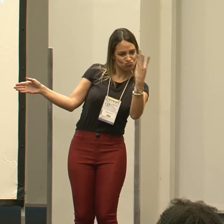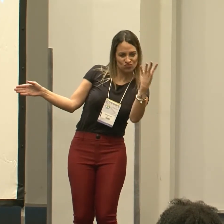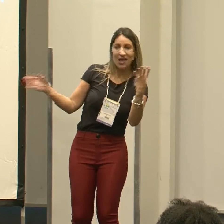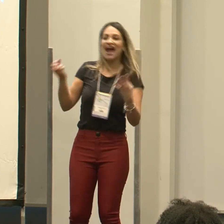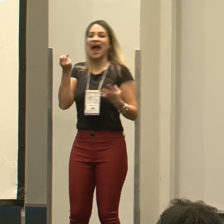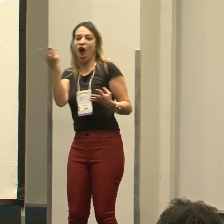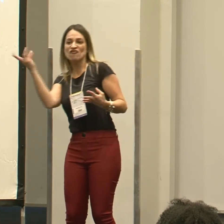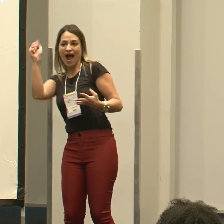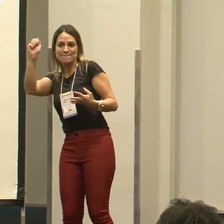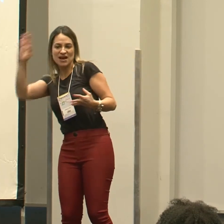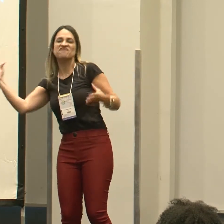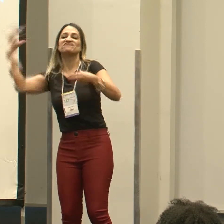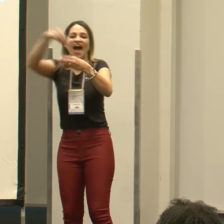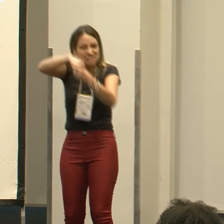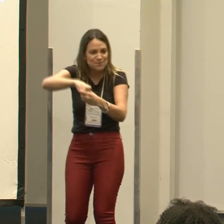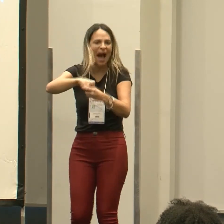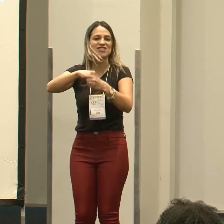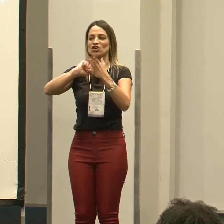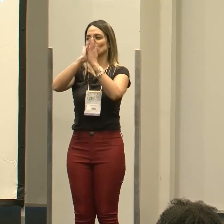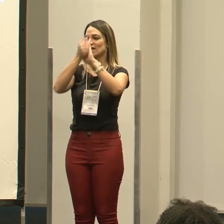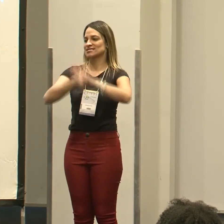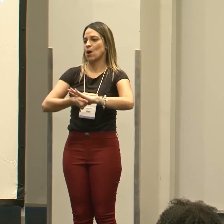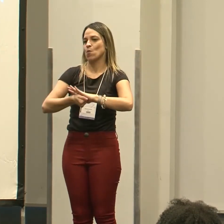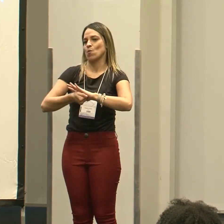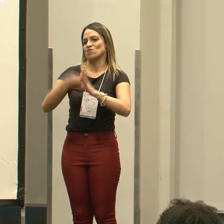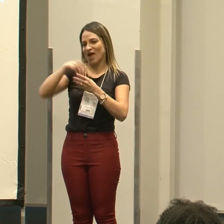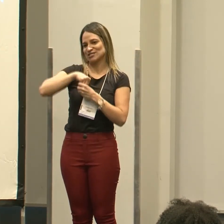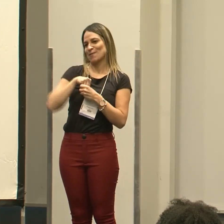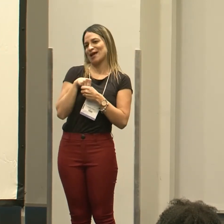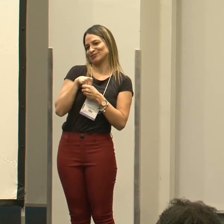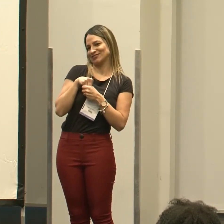Números e letras fazem parte das configurações de mão.